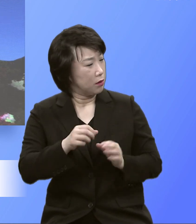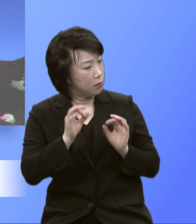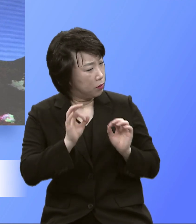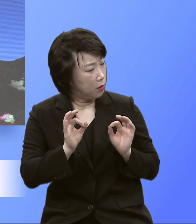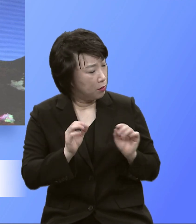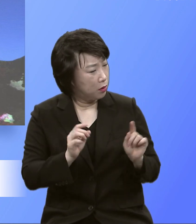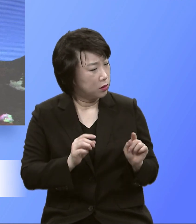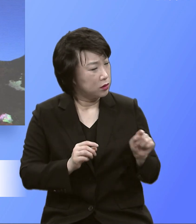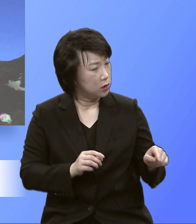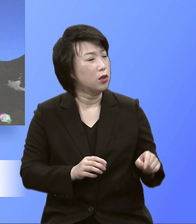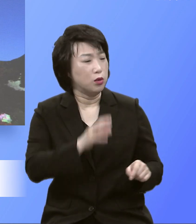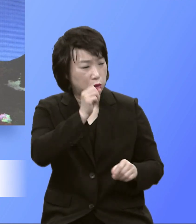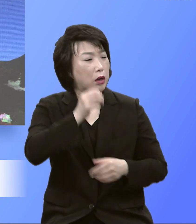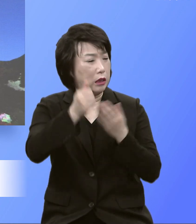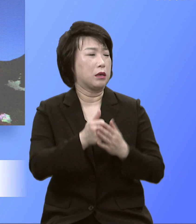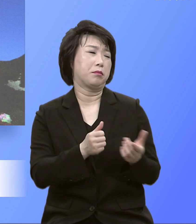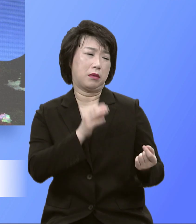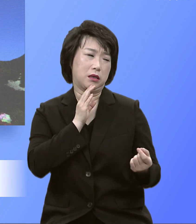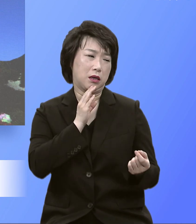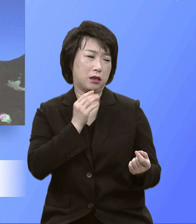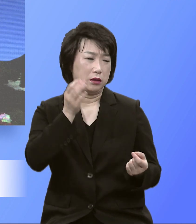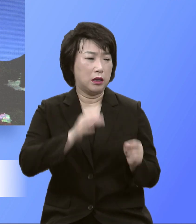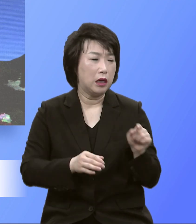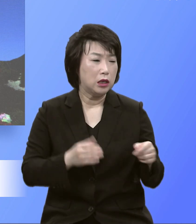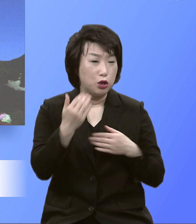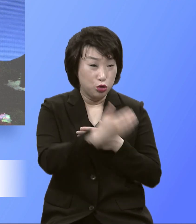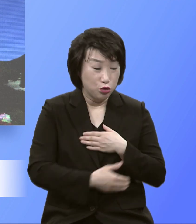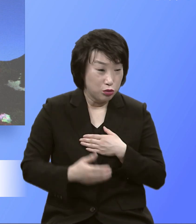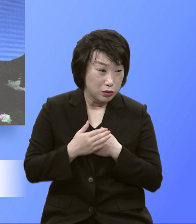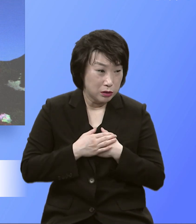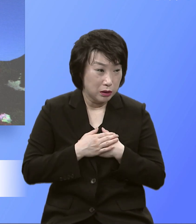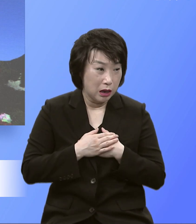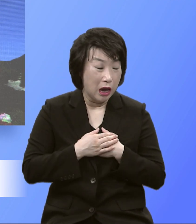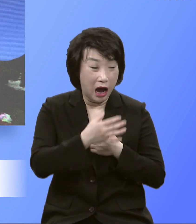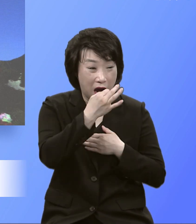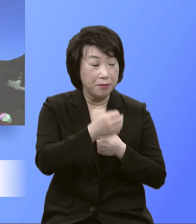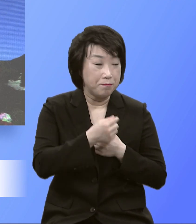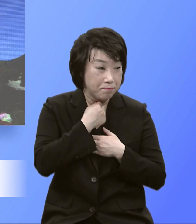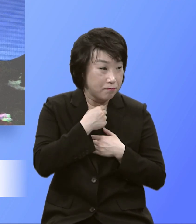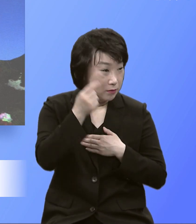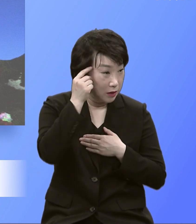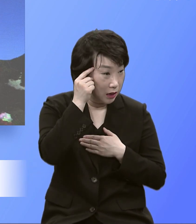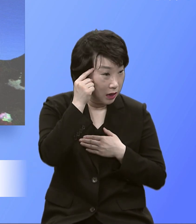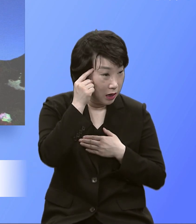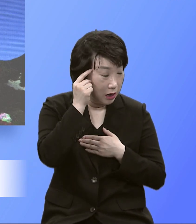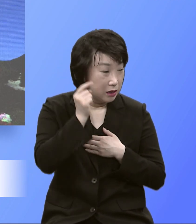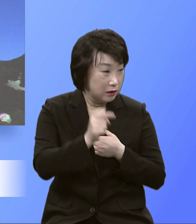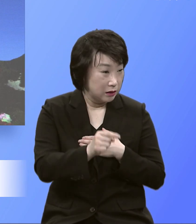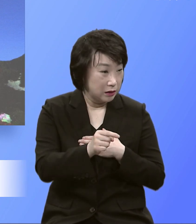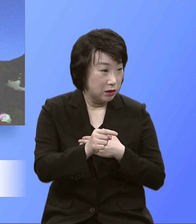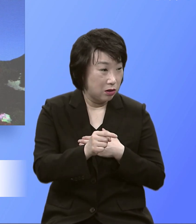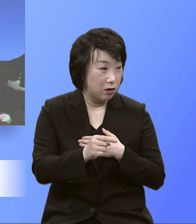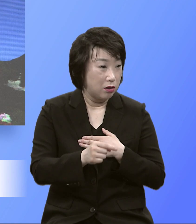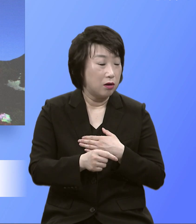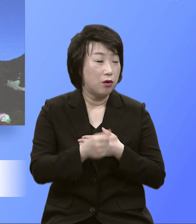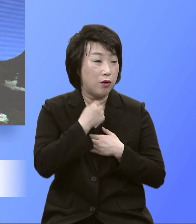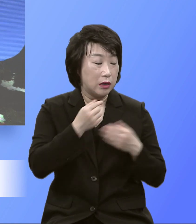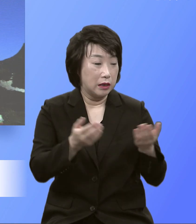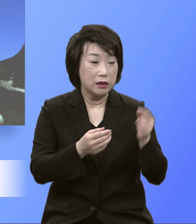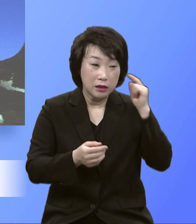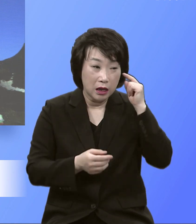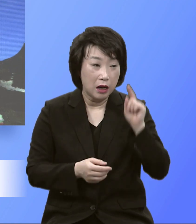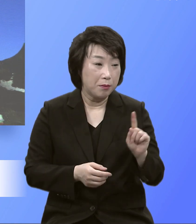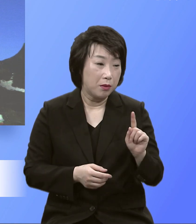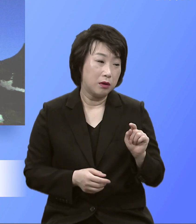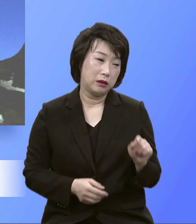좋은 하나님은 맞은데 내 육신의 소욕과 생각과 정욕과 요구와